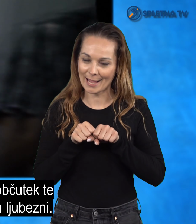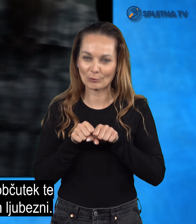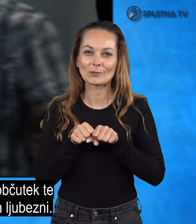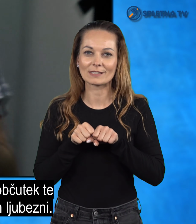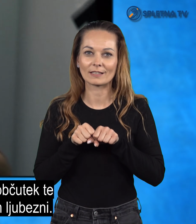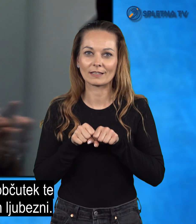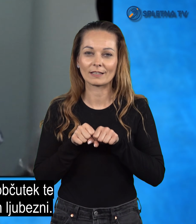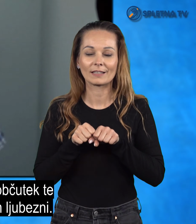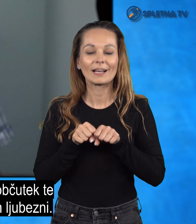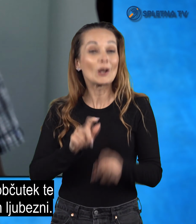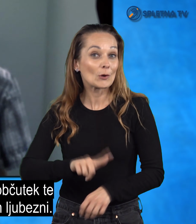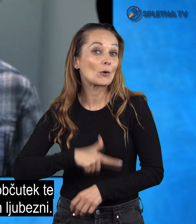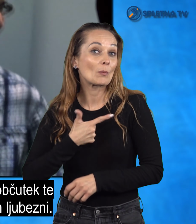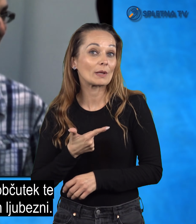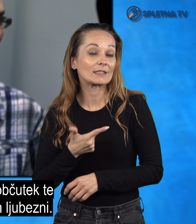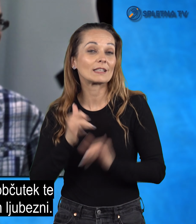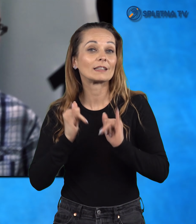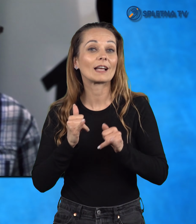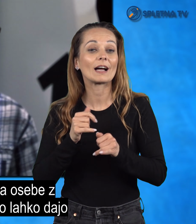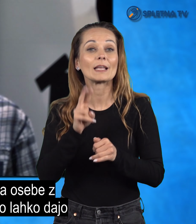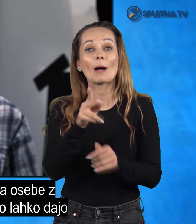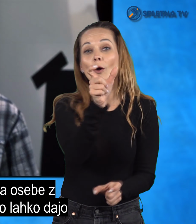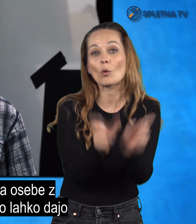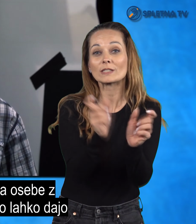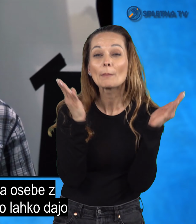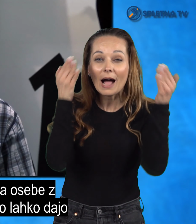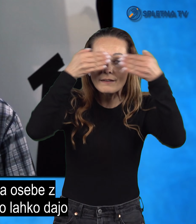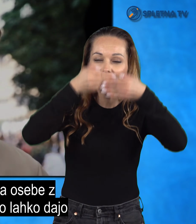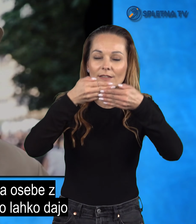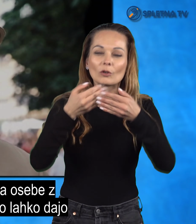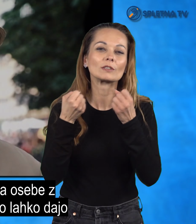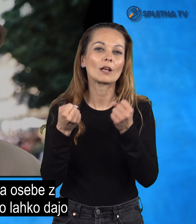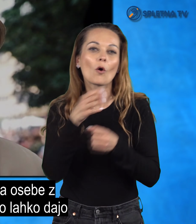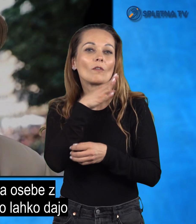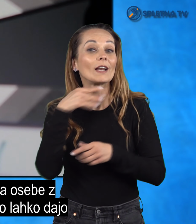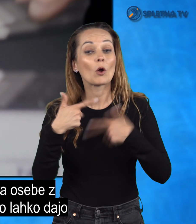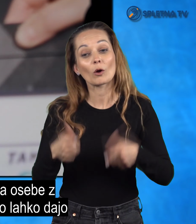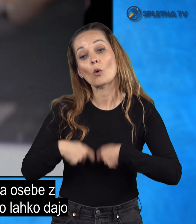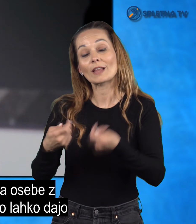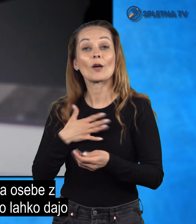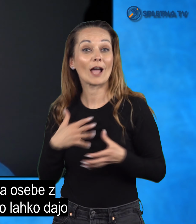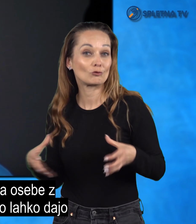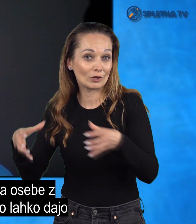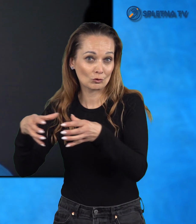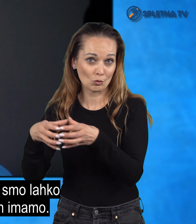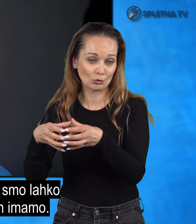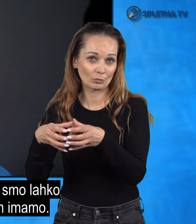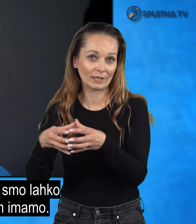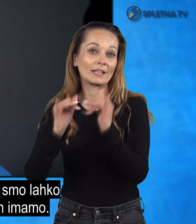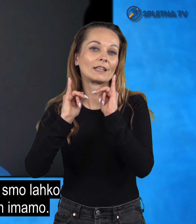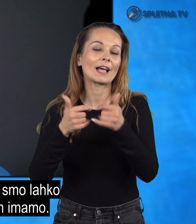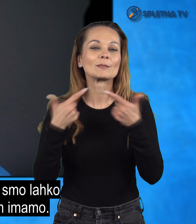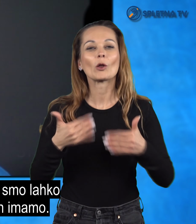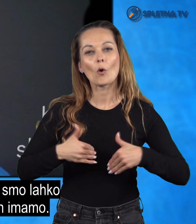sprejetosti in bom rekla ljubezni, da so tudi res osebe z avtizmom zelo veliko lahko dajo naši